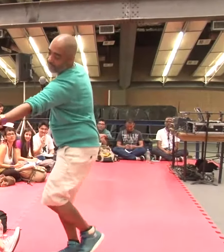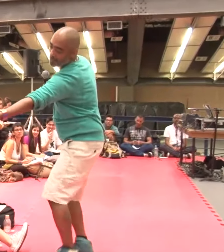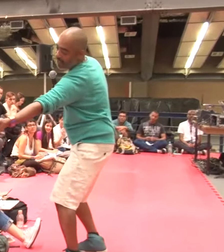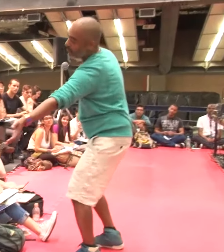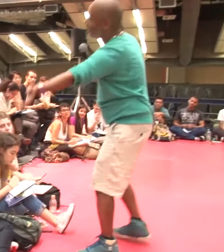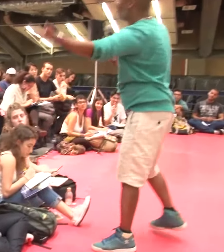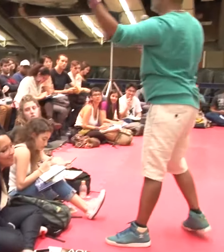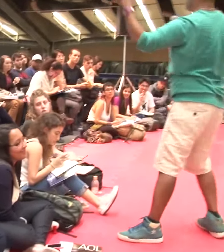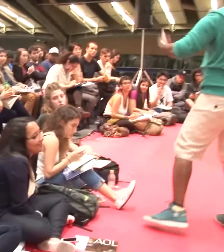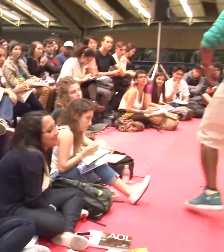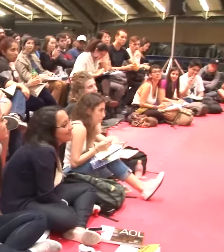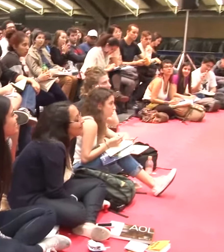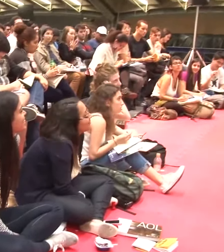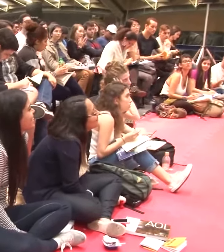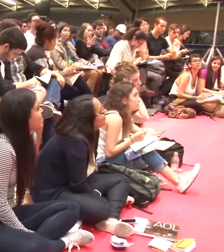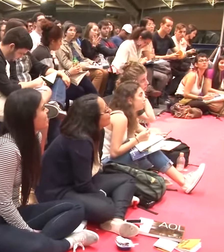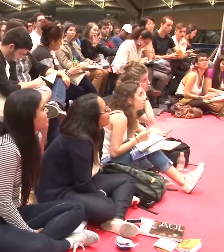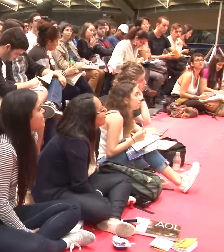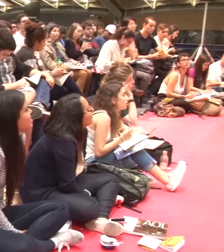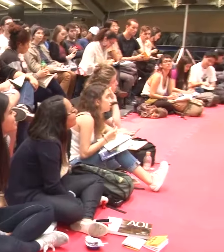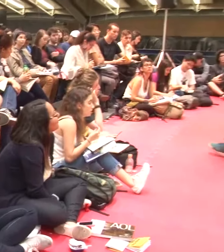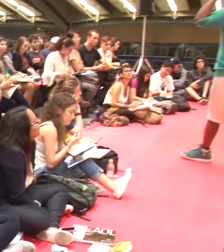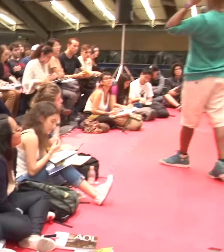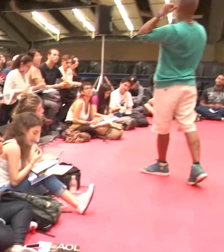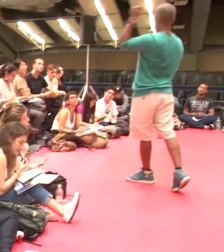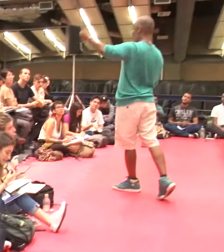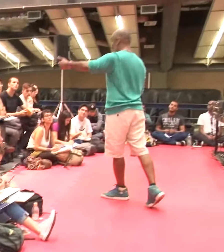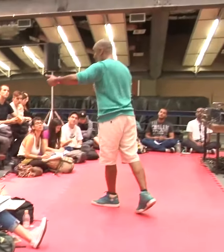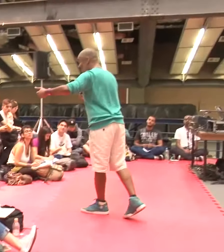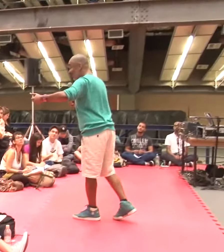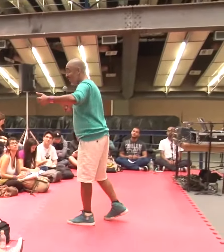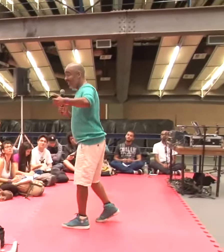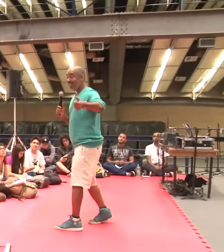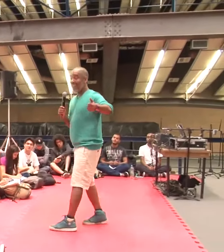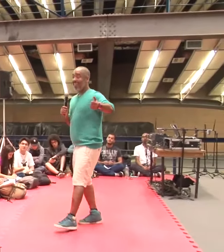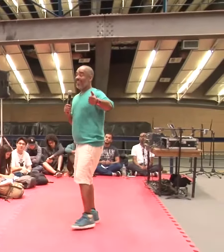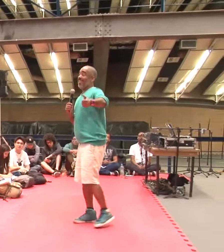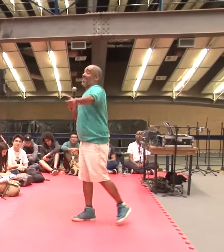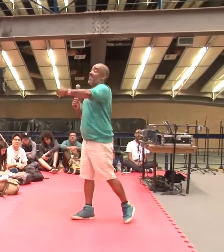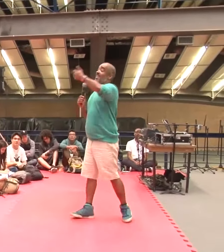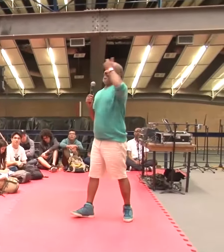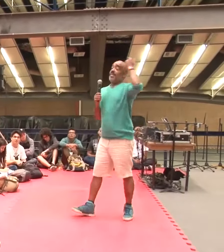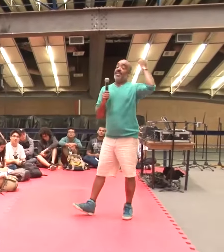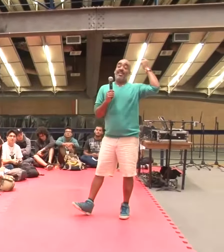Iracema, te amo, só que Iracema vai ter um filho, que é mestiço, né?